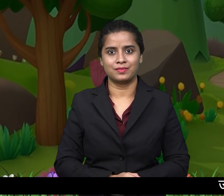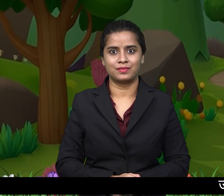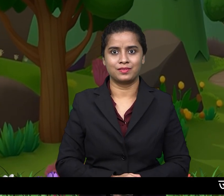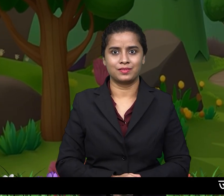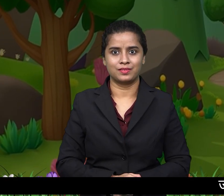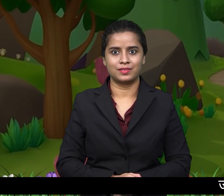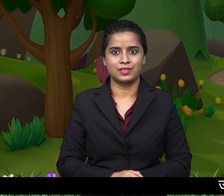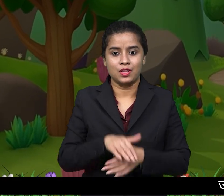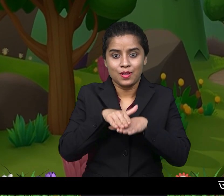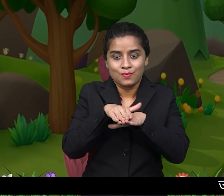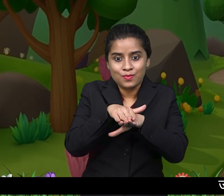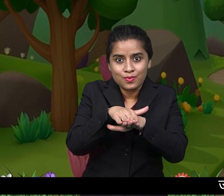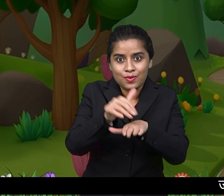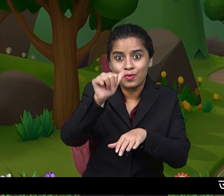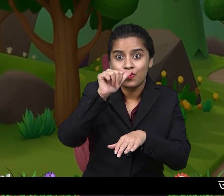जलीय जानवर,